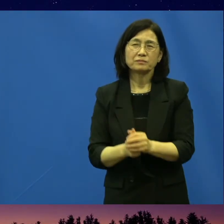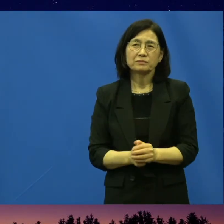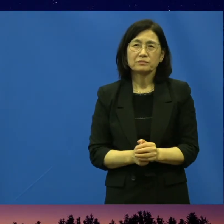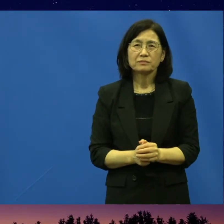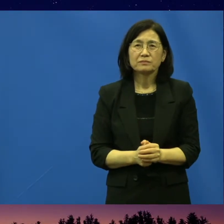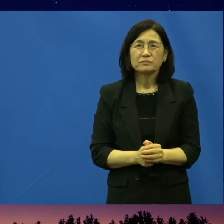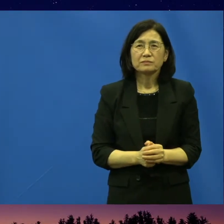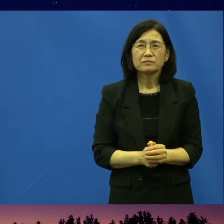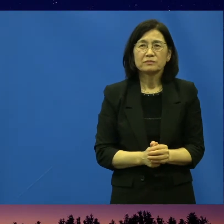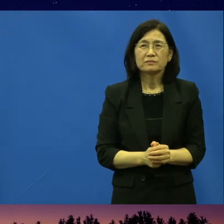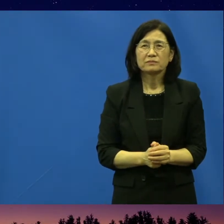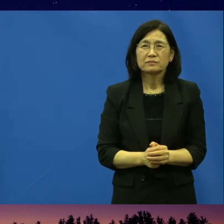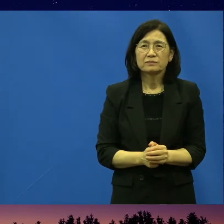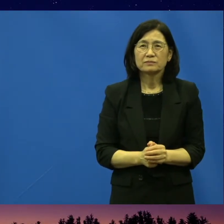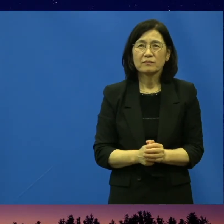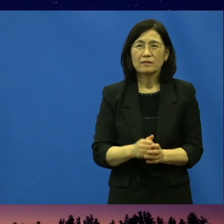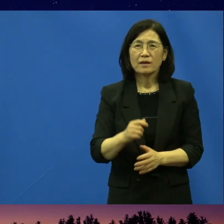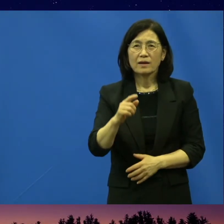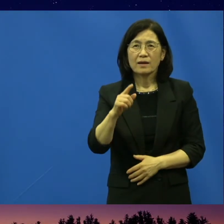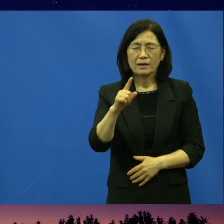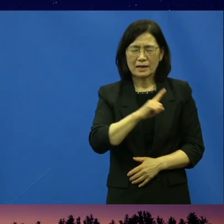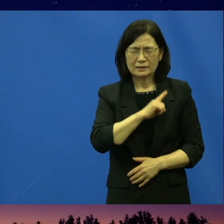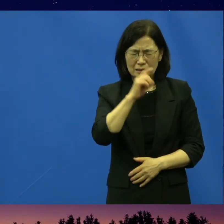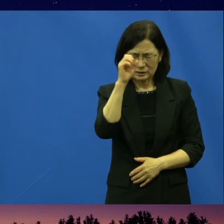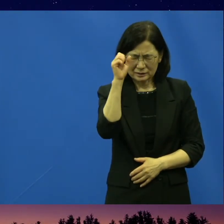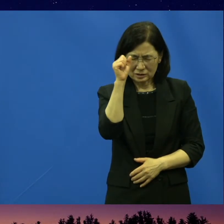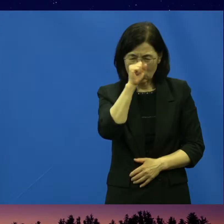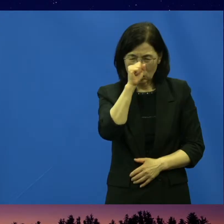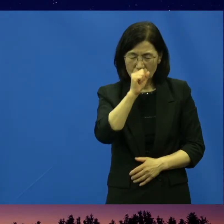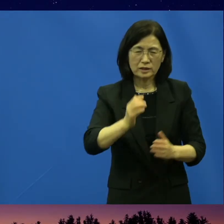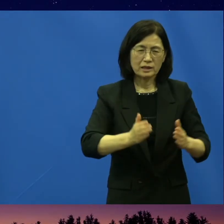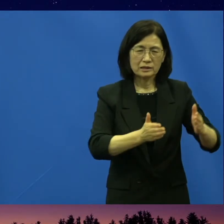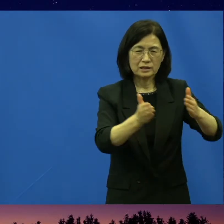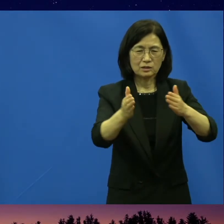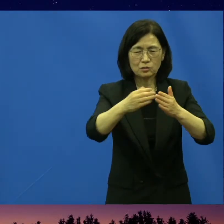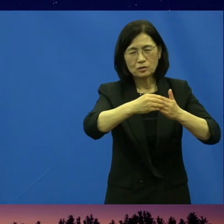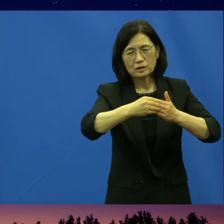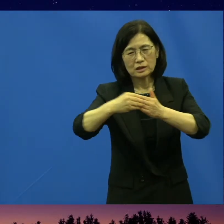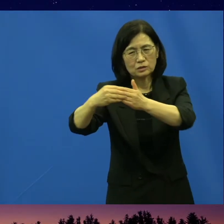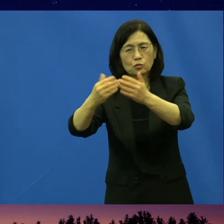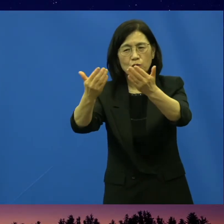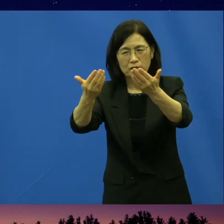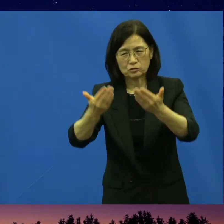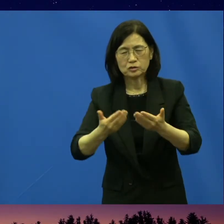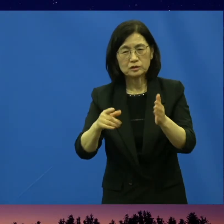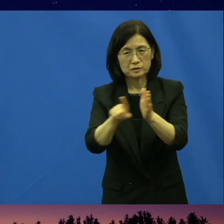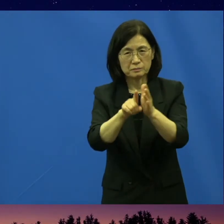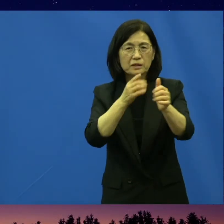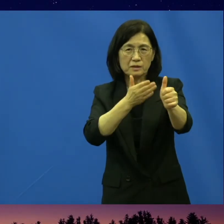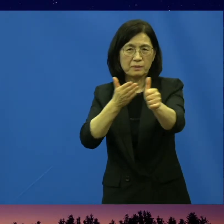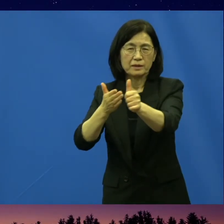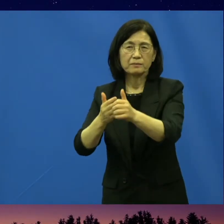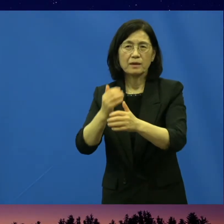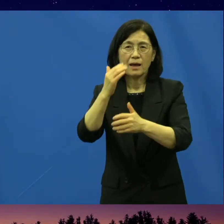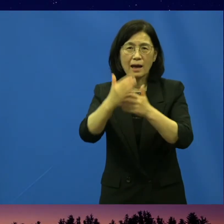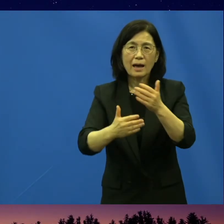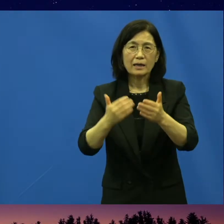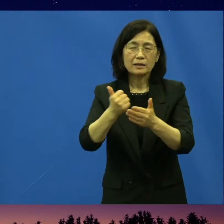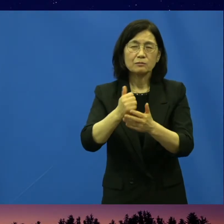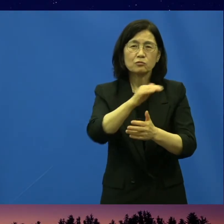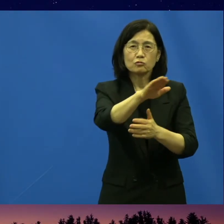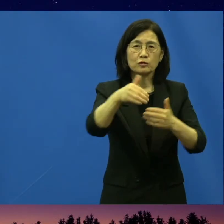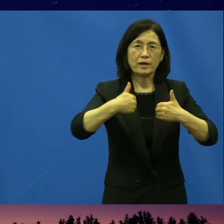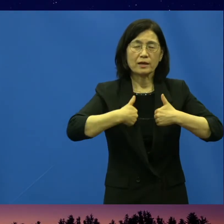맡기십시오. 가장 선한 길로 인도해 주실 것입니다. 그래서 디모데전서 1장 7절 하나님이 우리에게 주신 것은